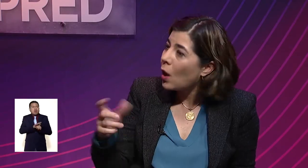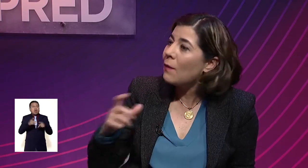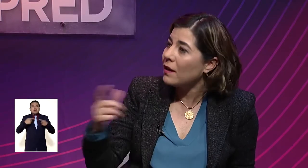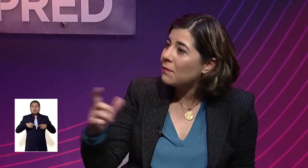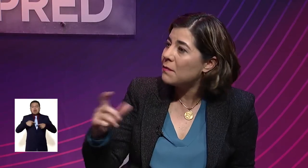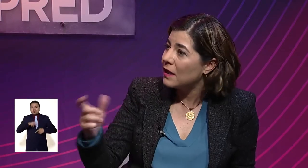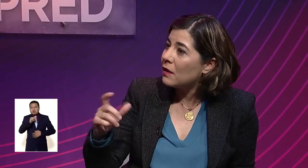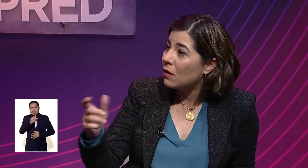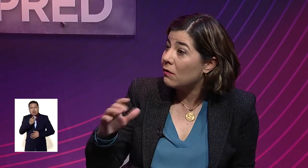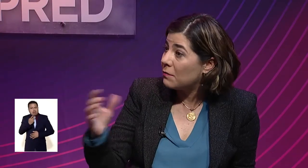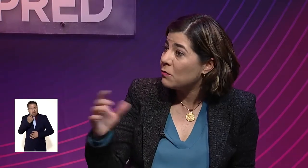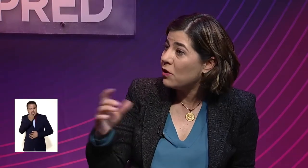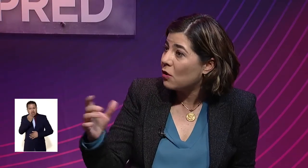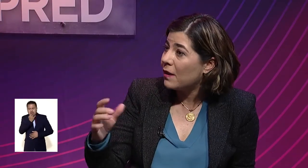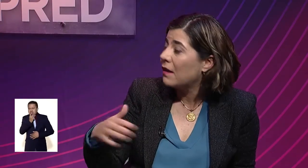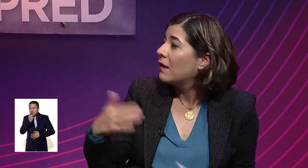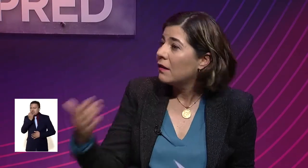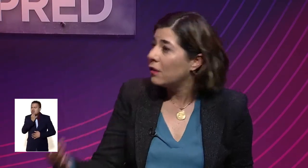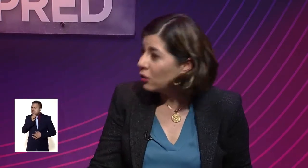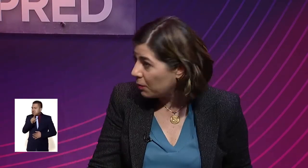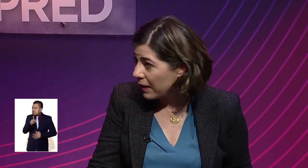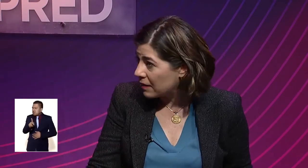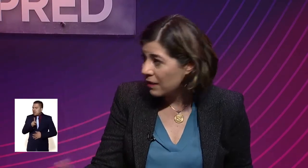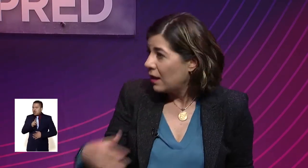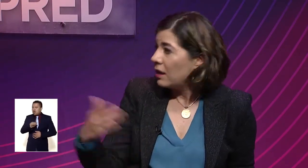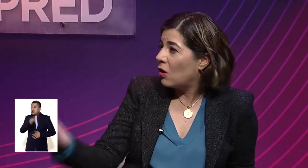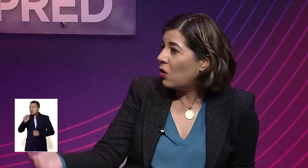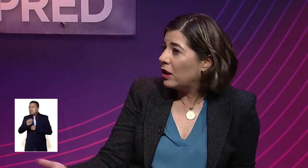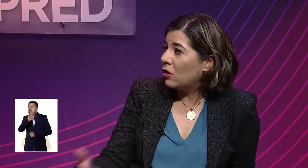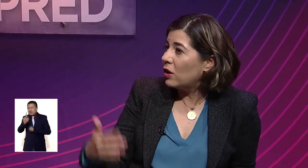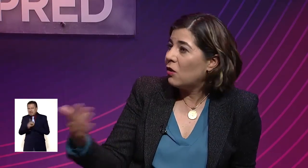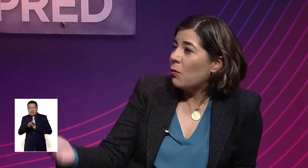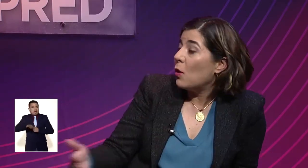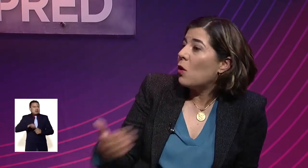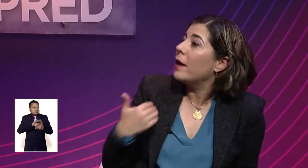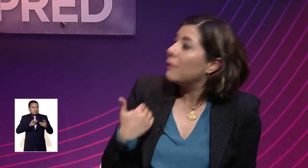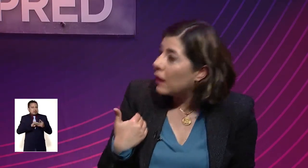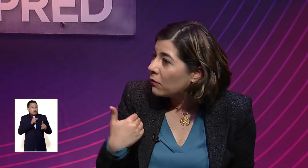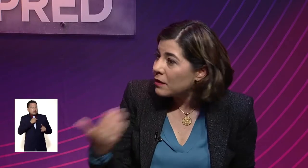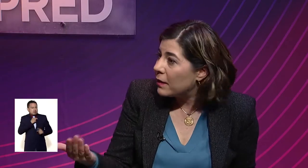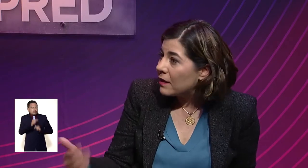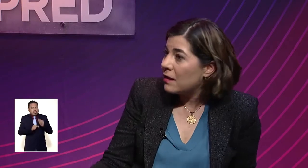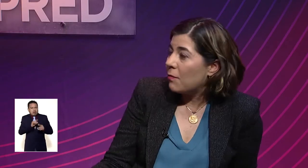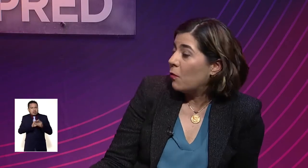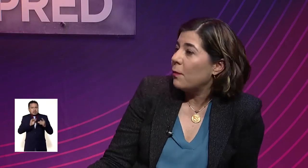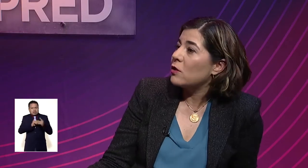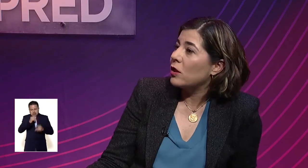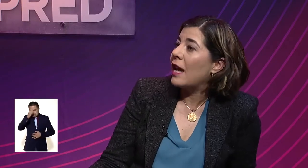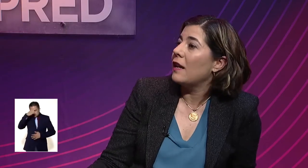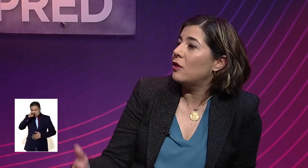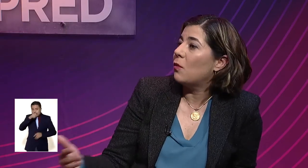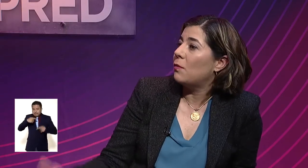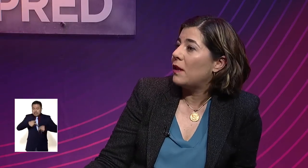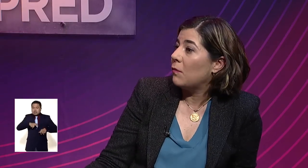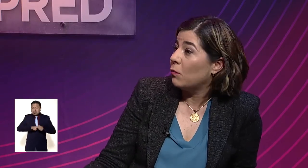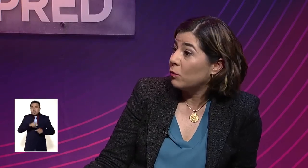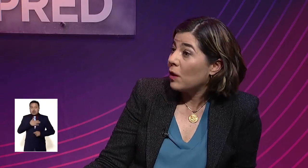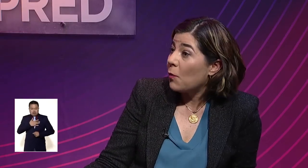hablan la misma lengua o el mismo idioma de otro país. Digo, y lo digo un poco en una experiencia muy personal. Yo viví un tiempo